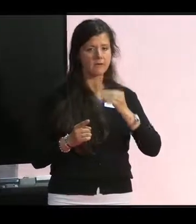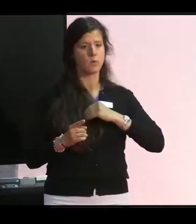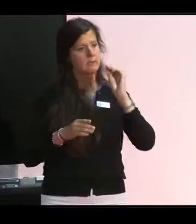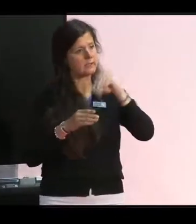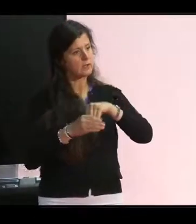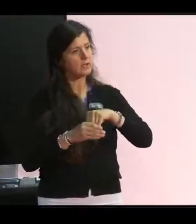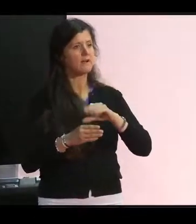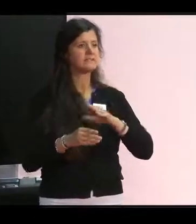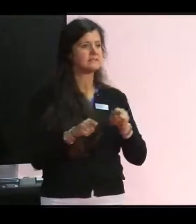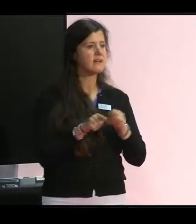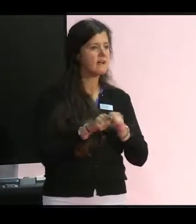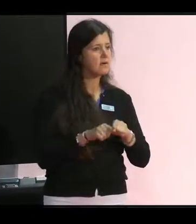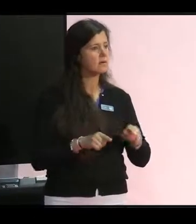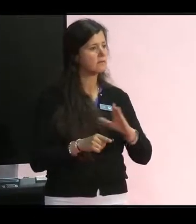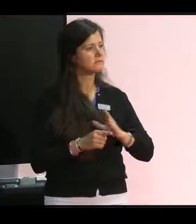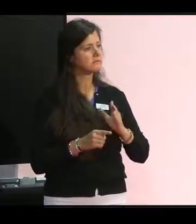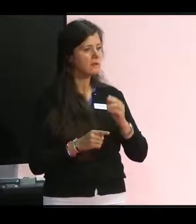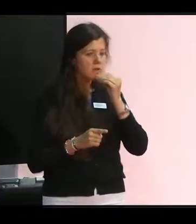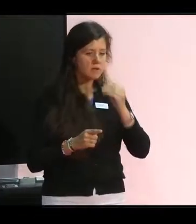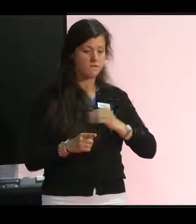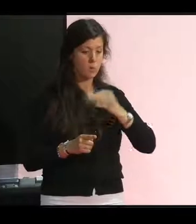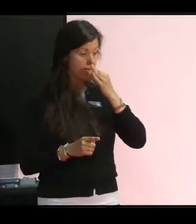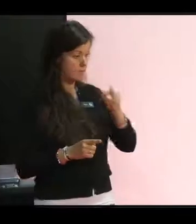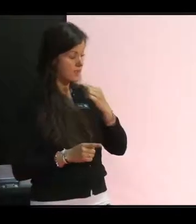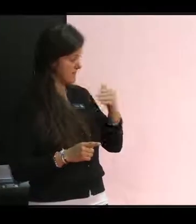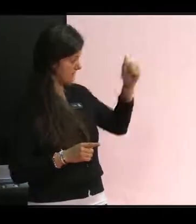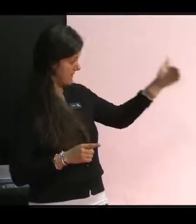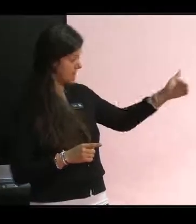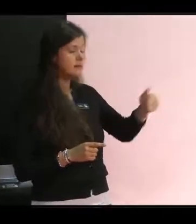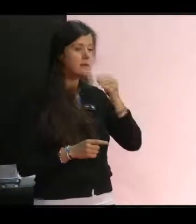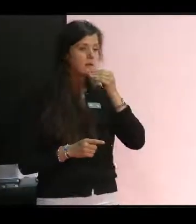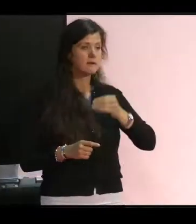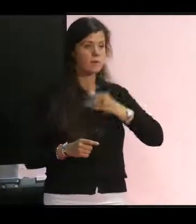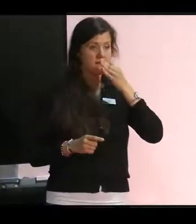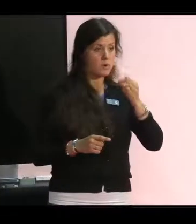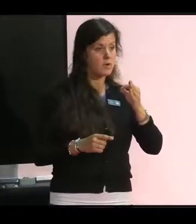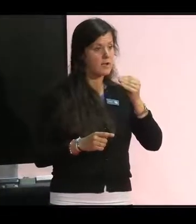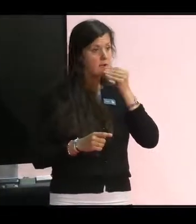och planerar. Våga fråga, våga börja inkludera.